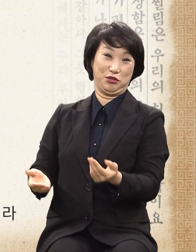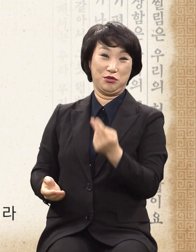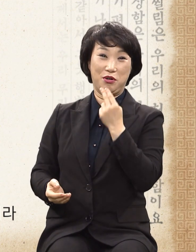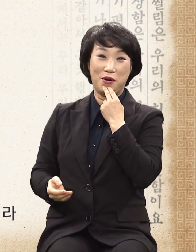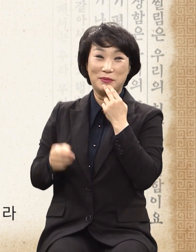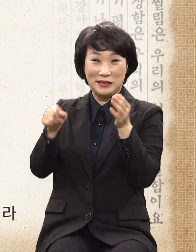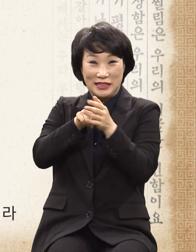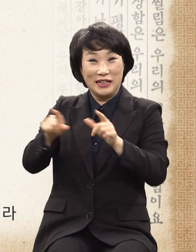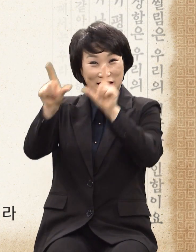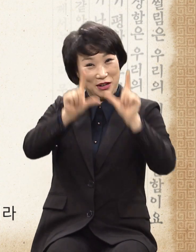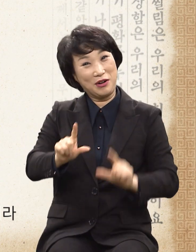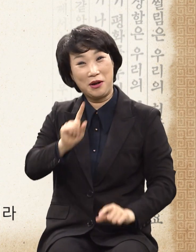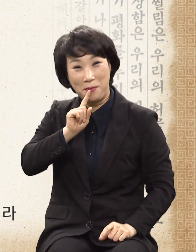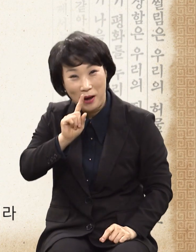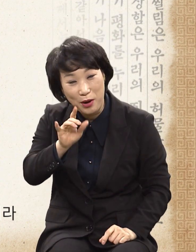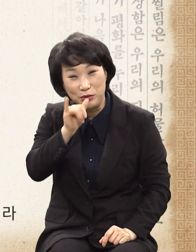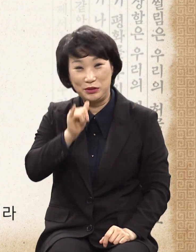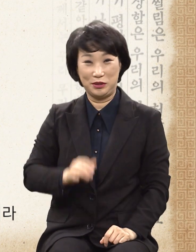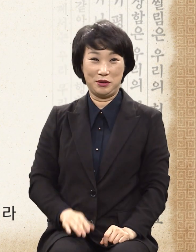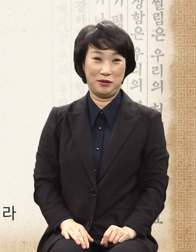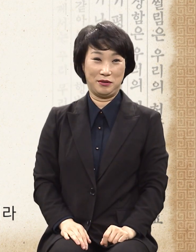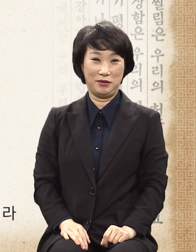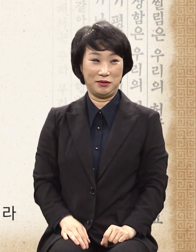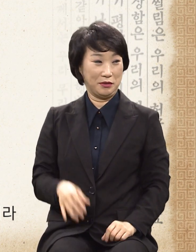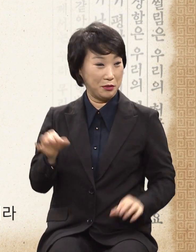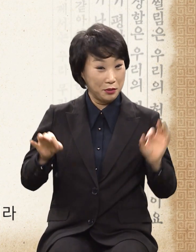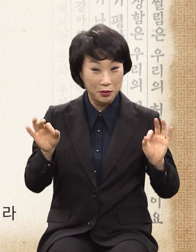않는 신앙생활이다 이 말입니다.